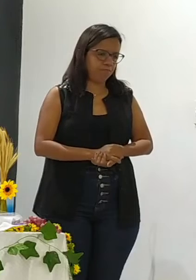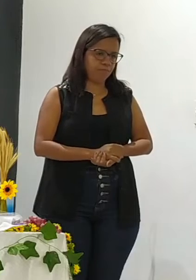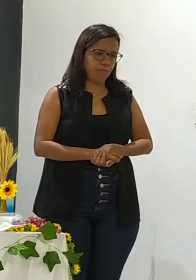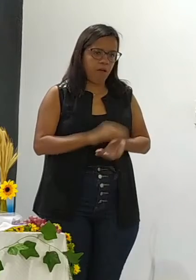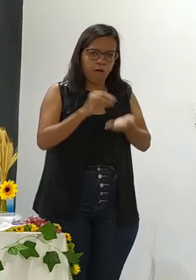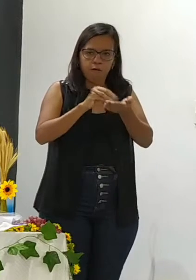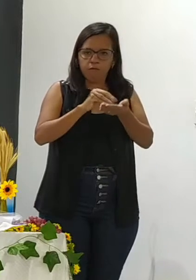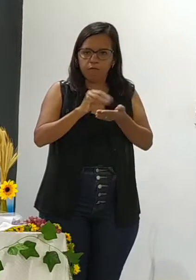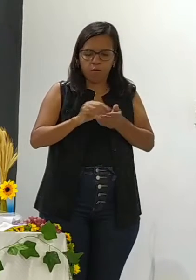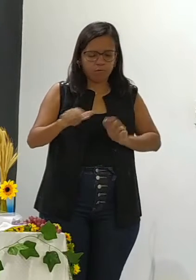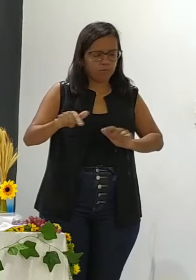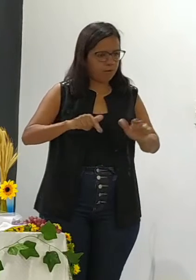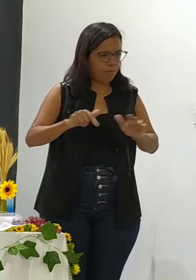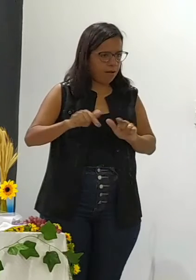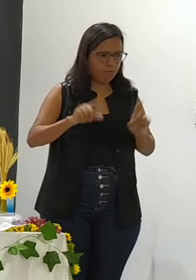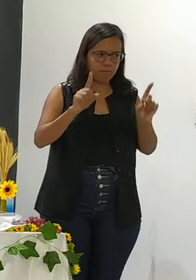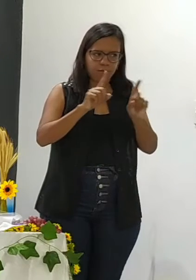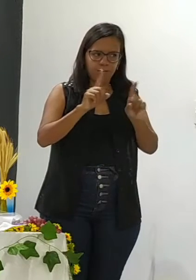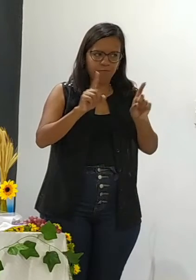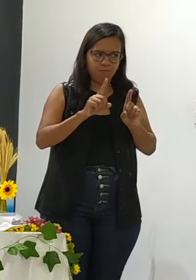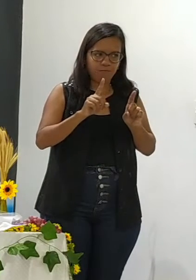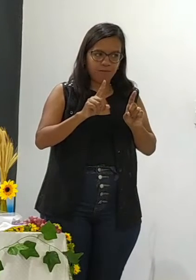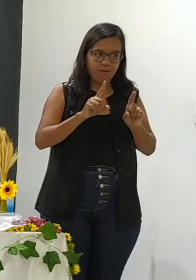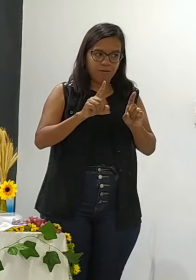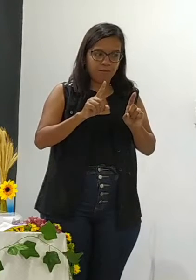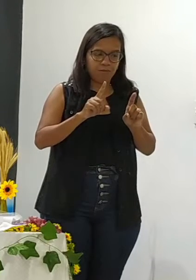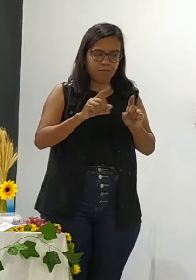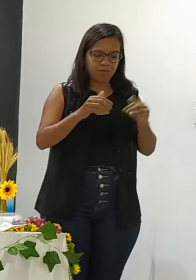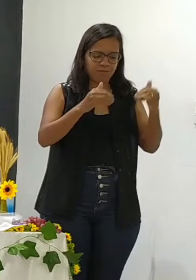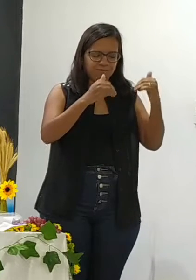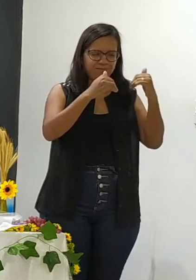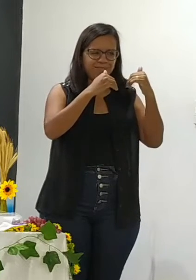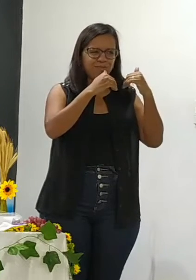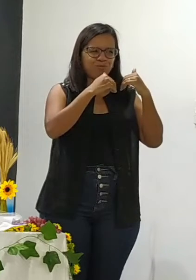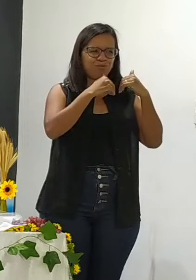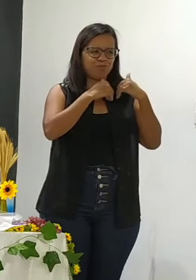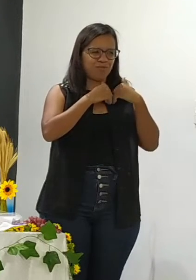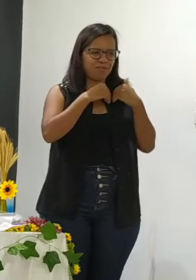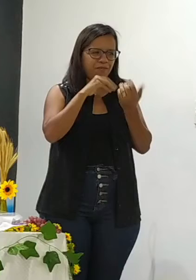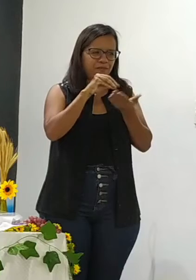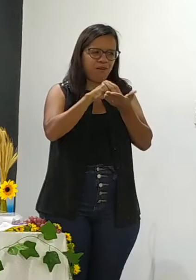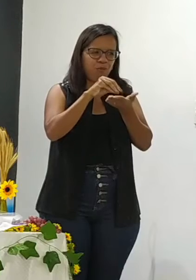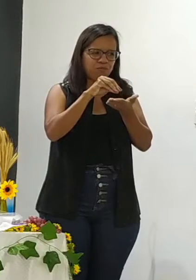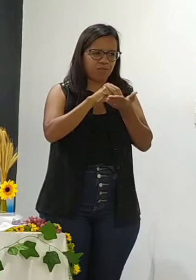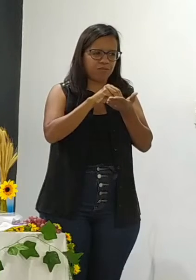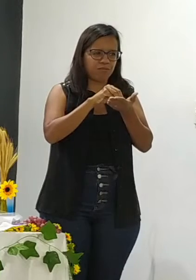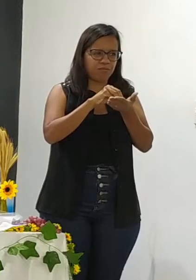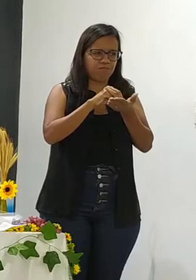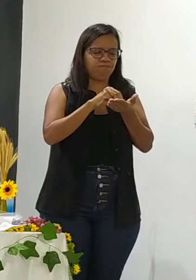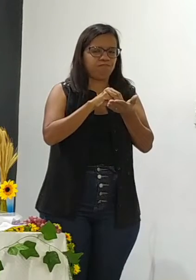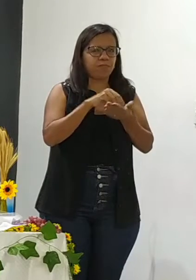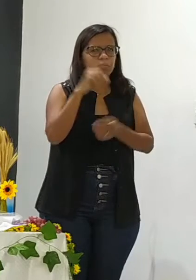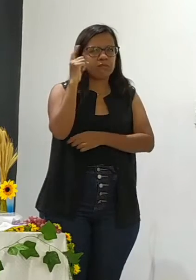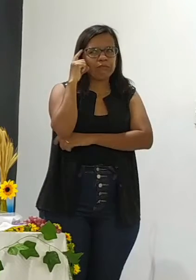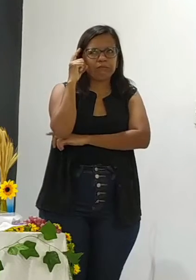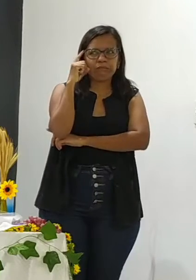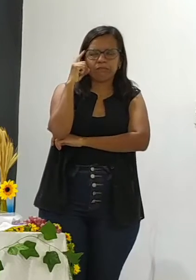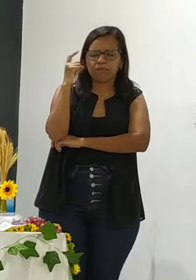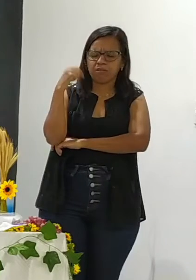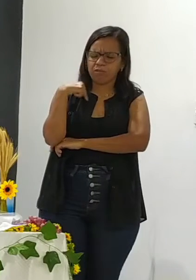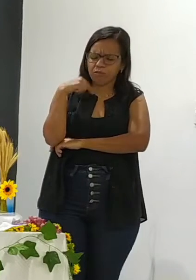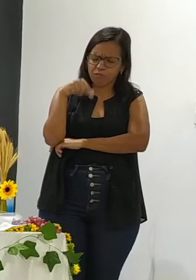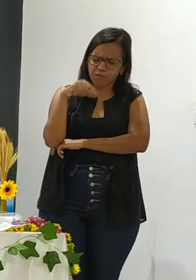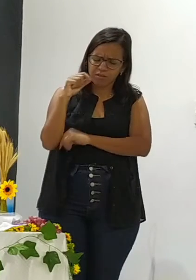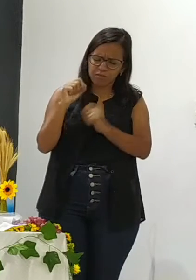não é a falta do emprego, mas a crise ela bate lá dentro de nós. E às vezes nós estamos pensando assim: o que eu estou fazendo aqui?